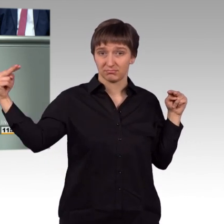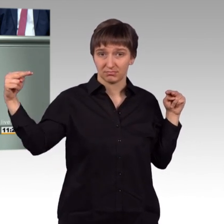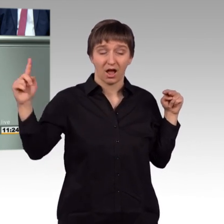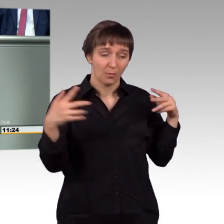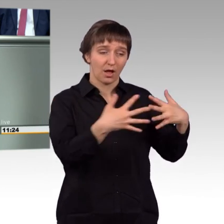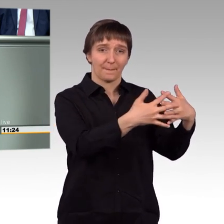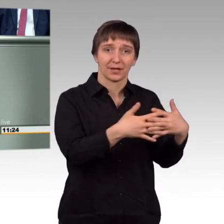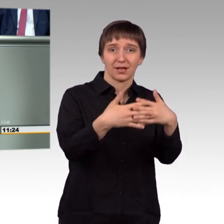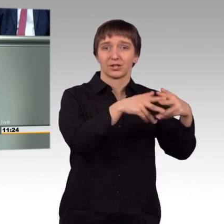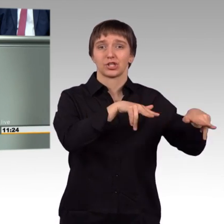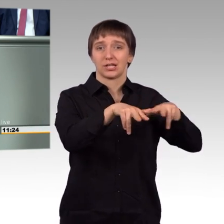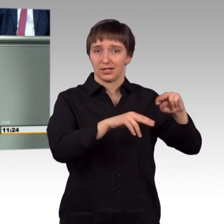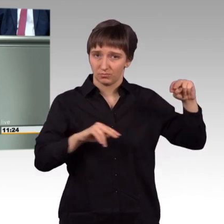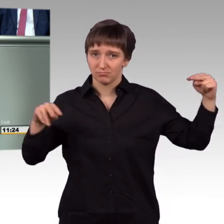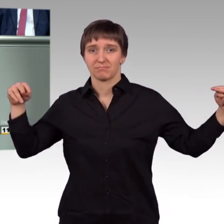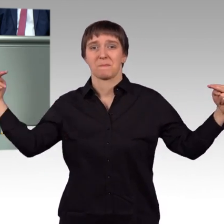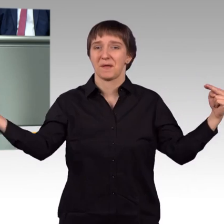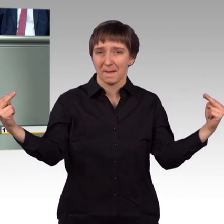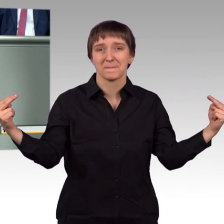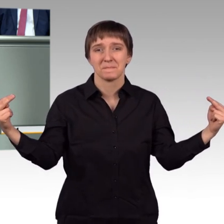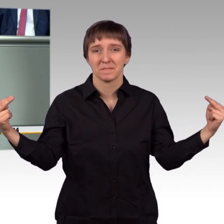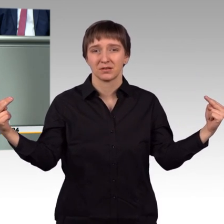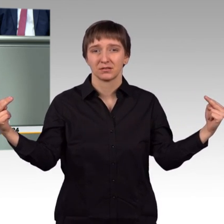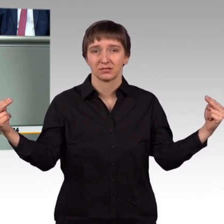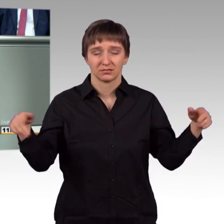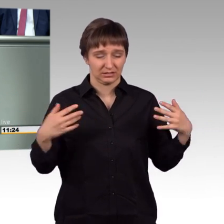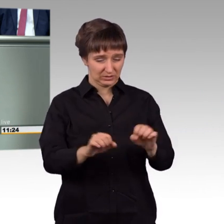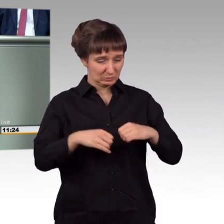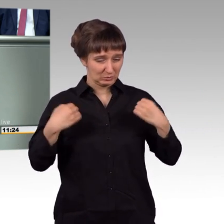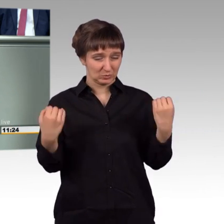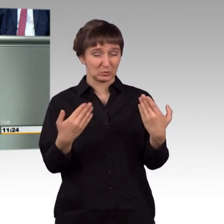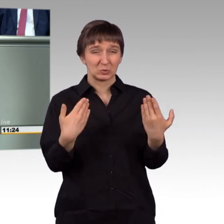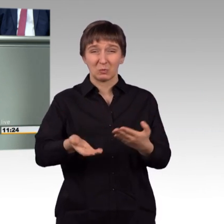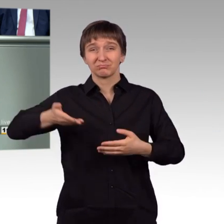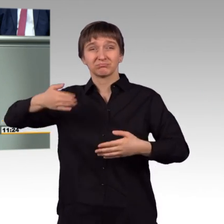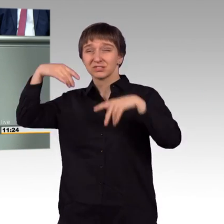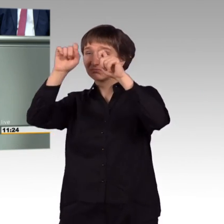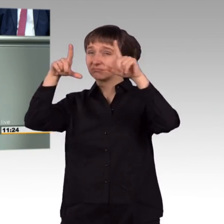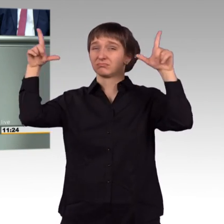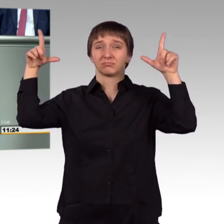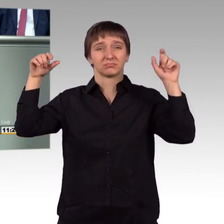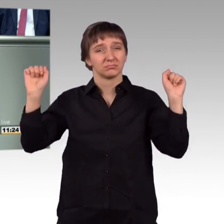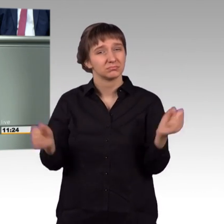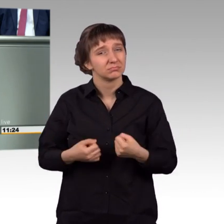Regierung. Diese Lage hier ist eine, die ich mir nie hätte vorstellen können. Dass ein NATO-Partner, die Türkei,